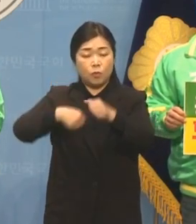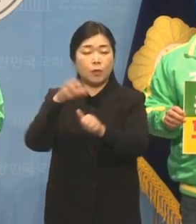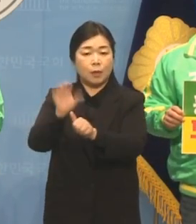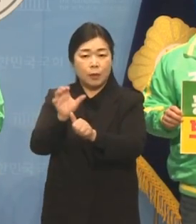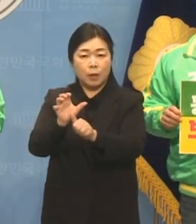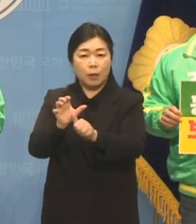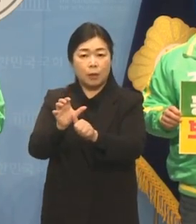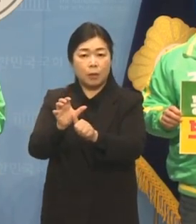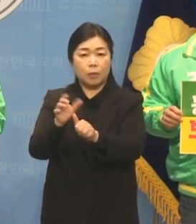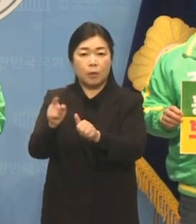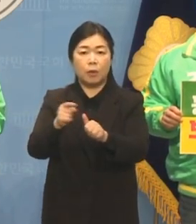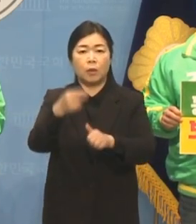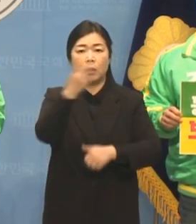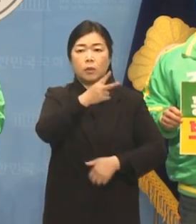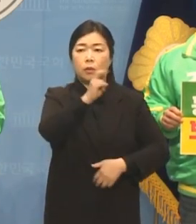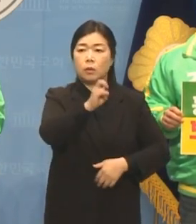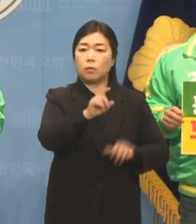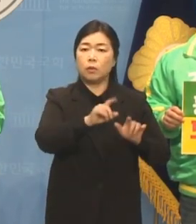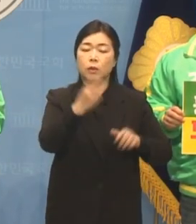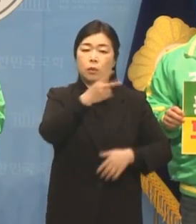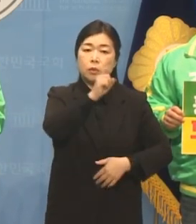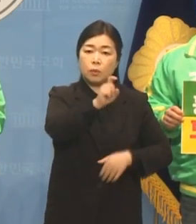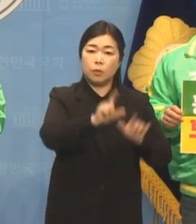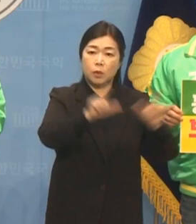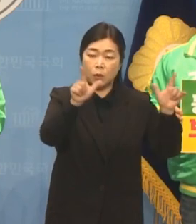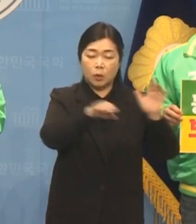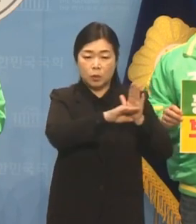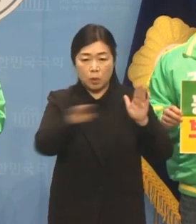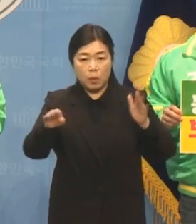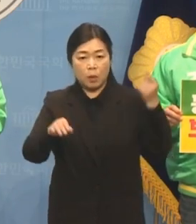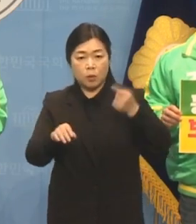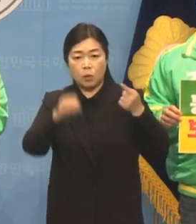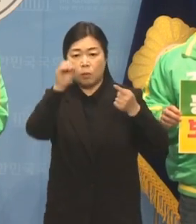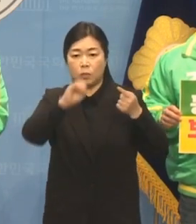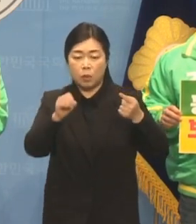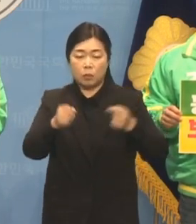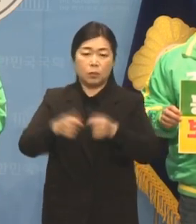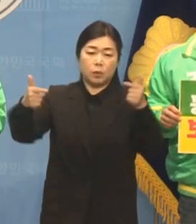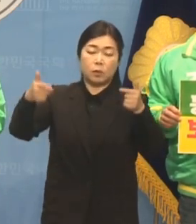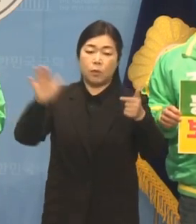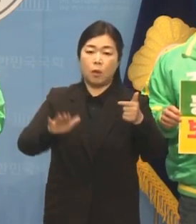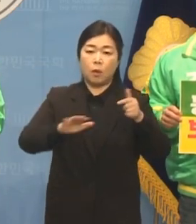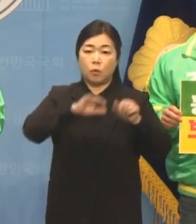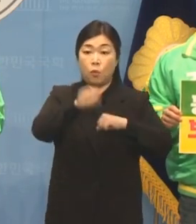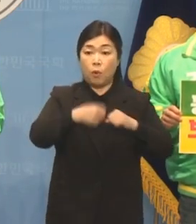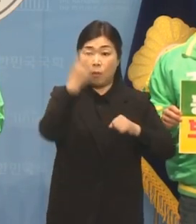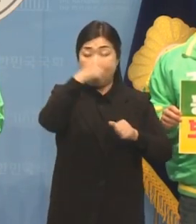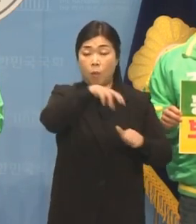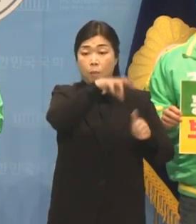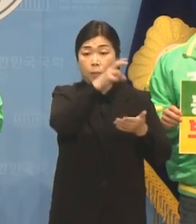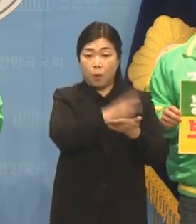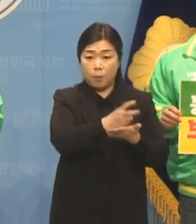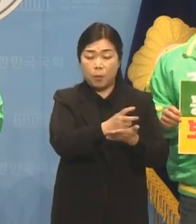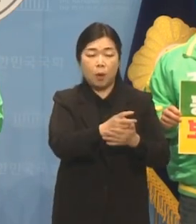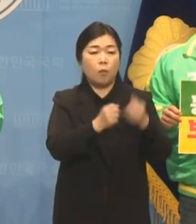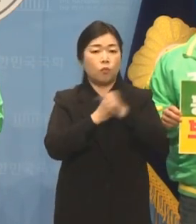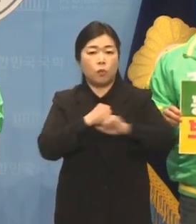지난 10년간 1000%나 폭증했다고 합니다. 그러나 그 기간 동물보호법 위반으로 검찰에